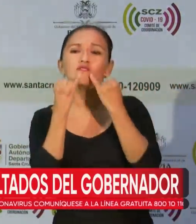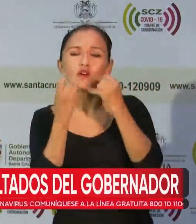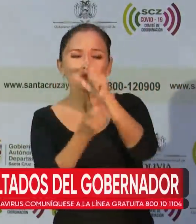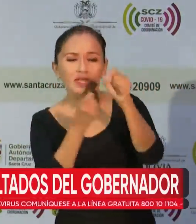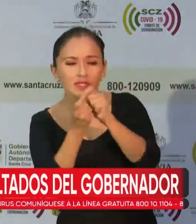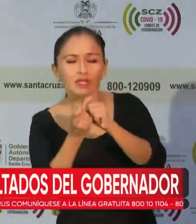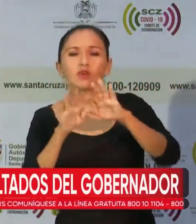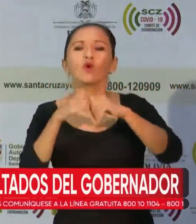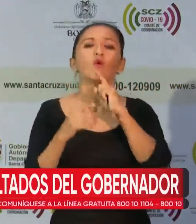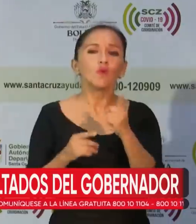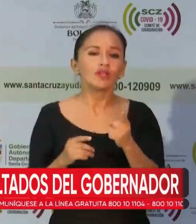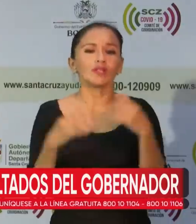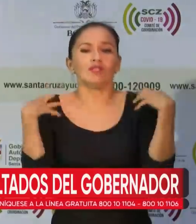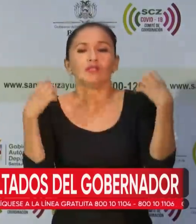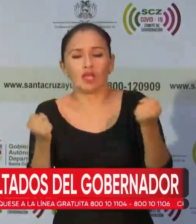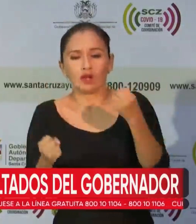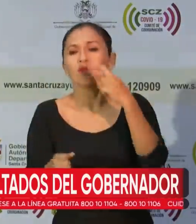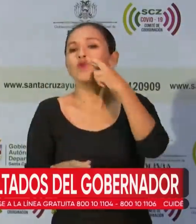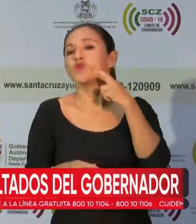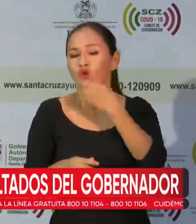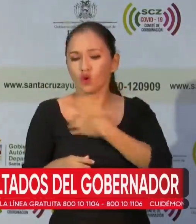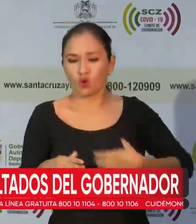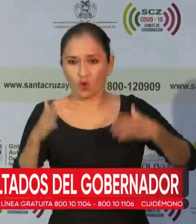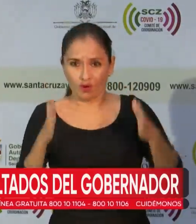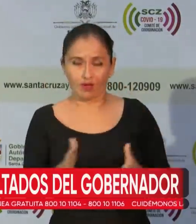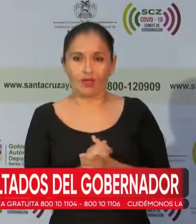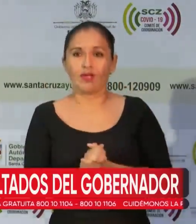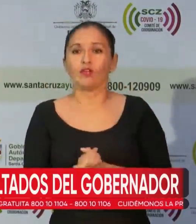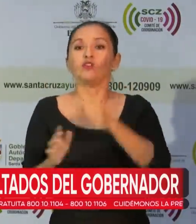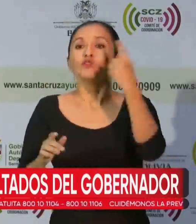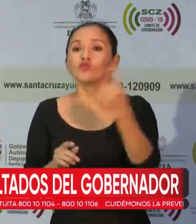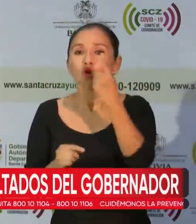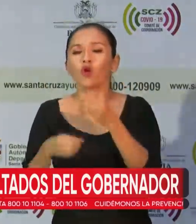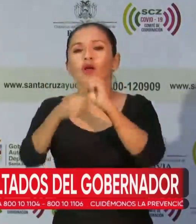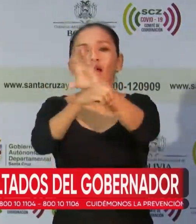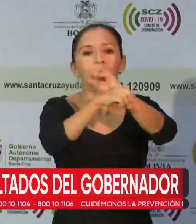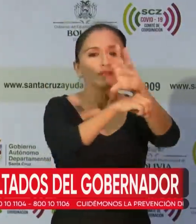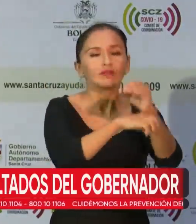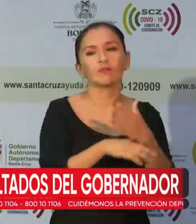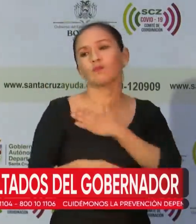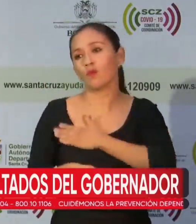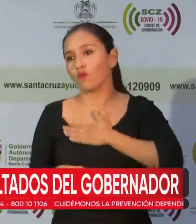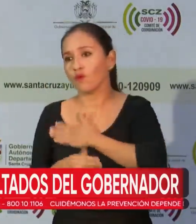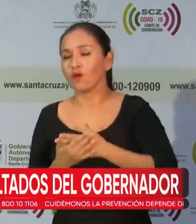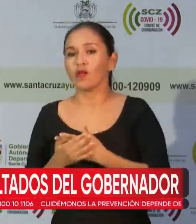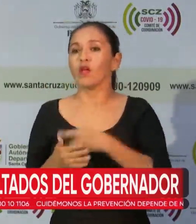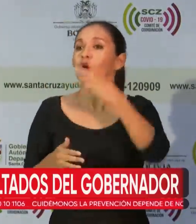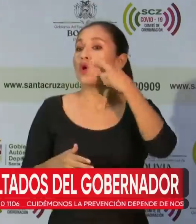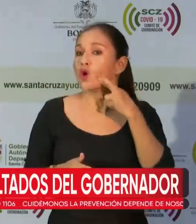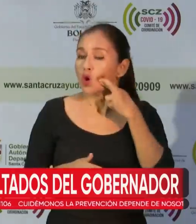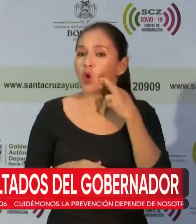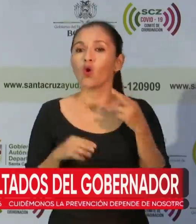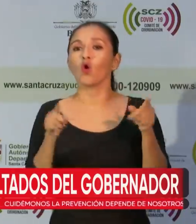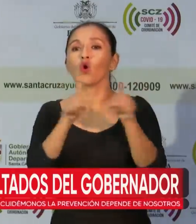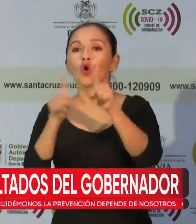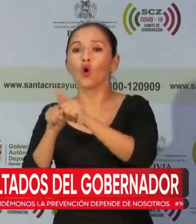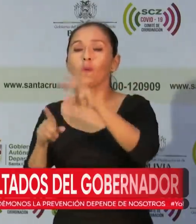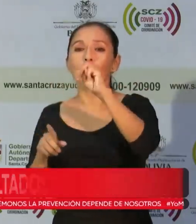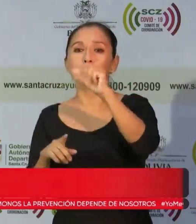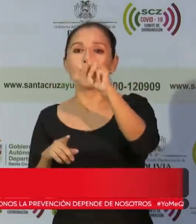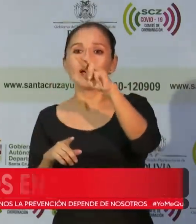precisa referente al estado de salud de nuestras principales autoridades. Solamente hay que recalcar y mencionar que tanto el doctor Urenda como el doctor Marcelo